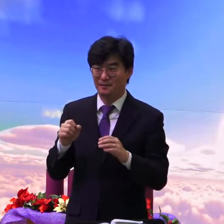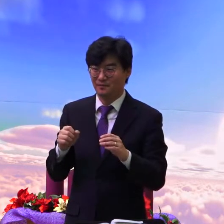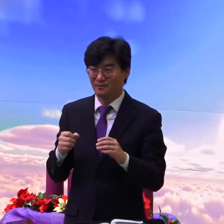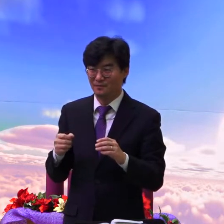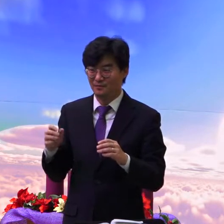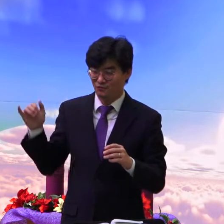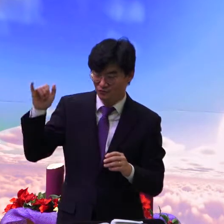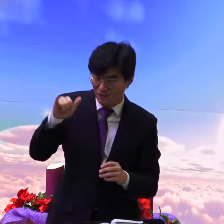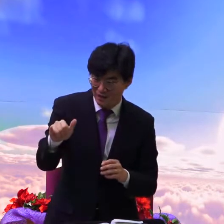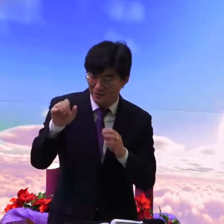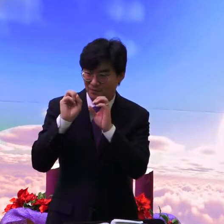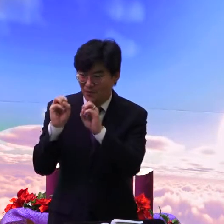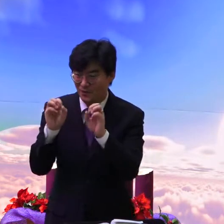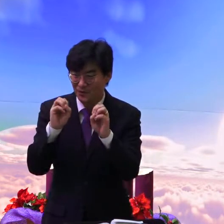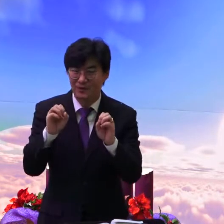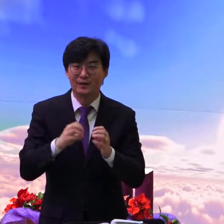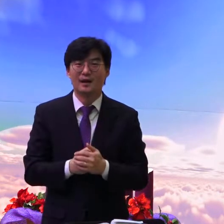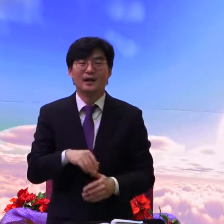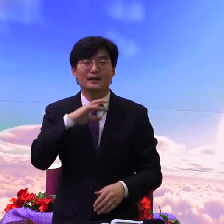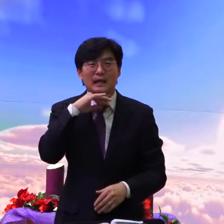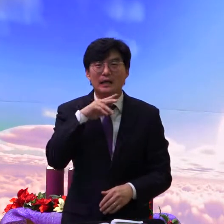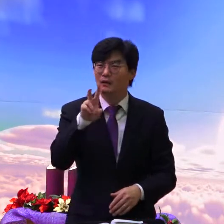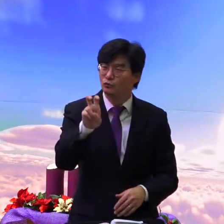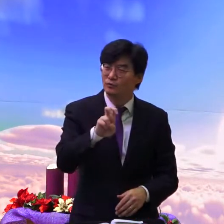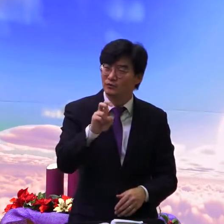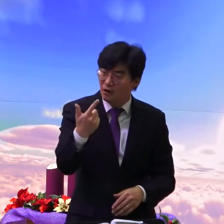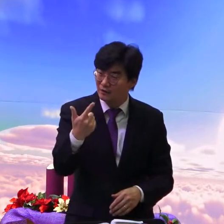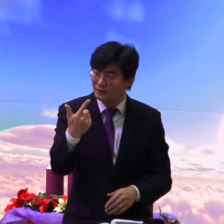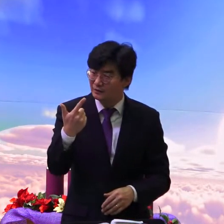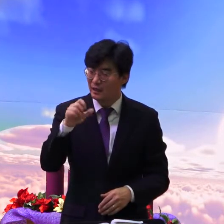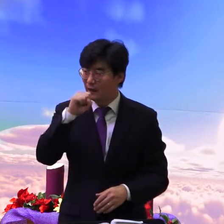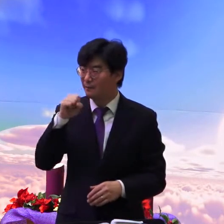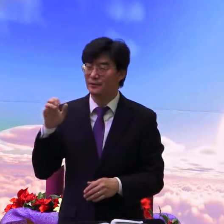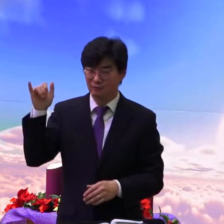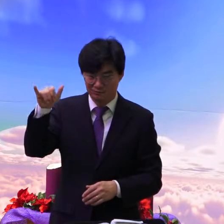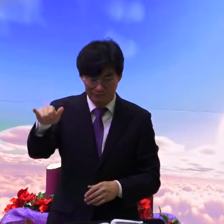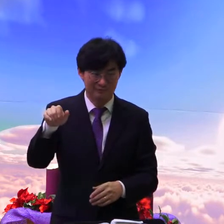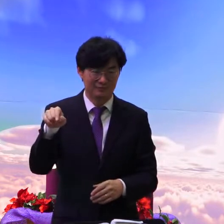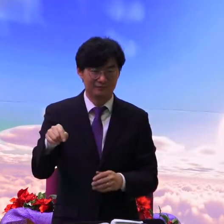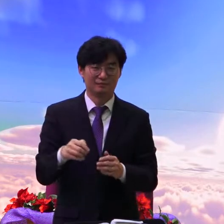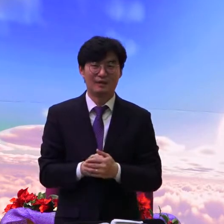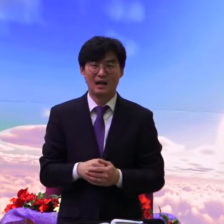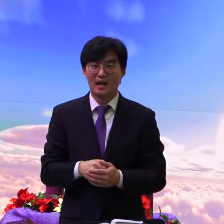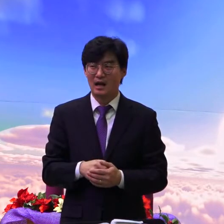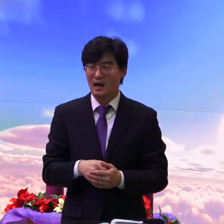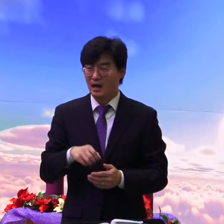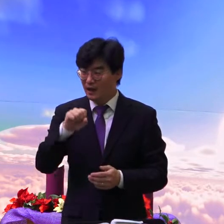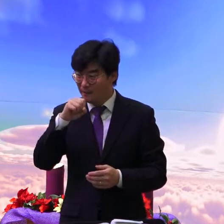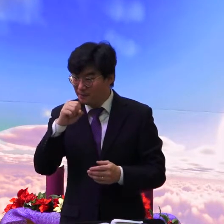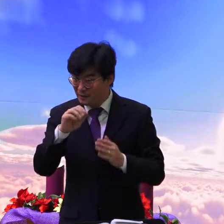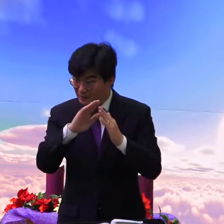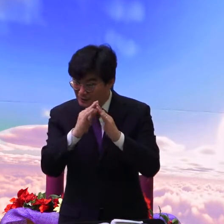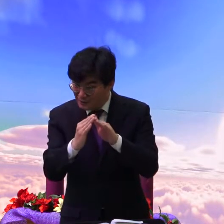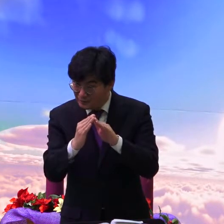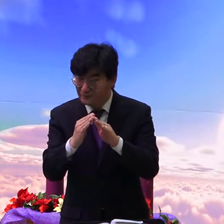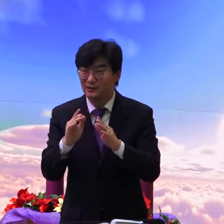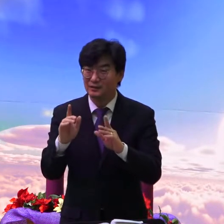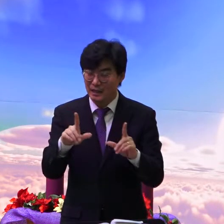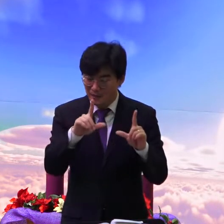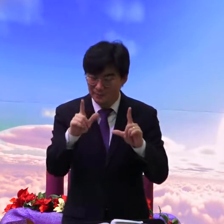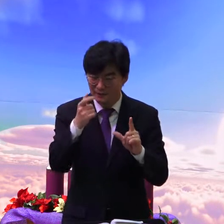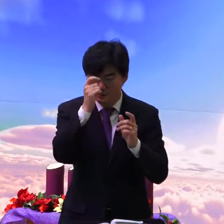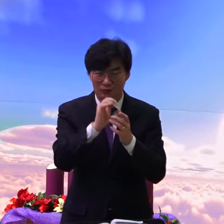만나고 헌신하면서 28살 됐을 때 아프리카에 들어갔습니다. 그리고 아프리카 오지의 오두막에서